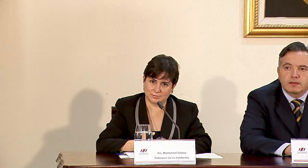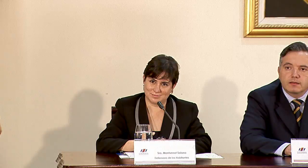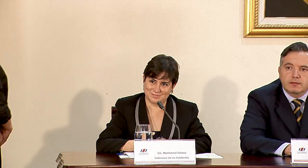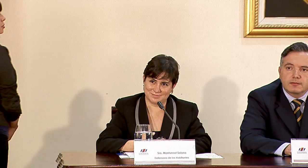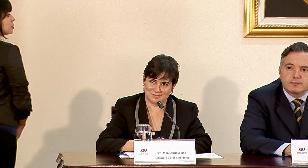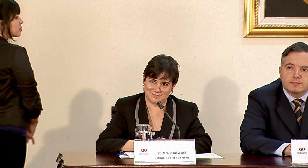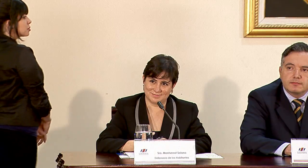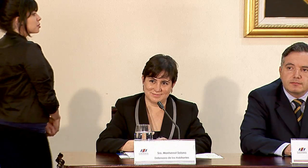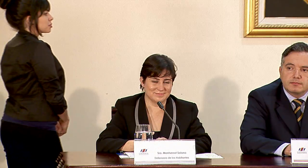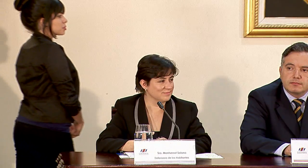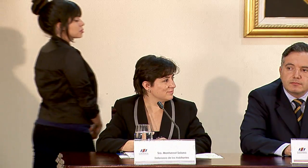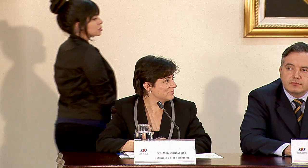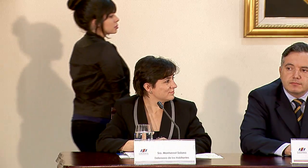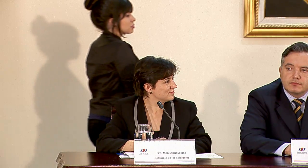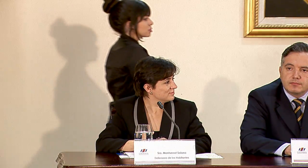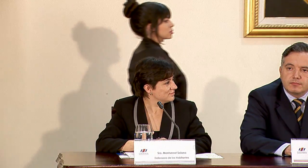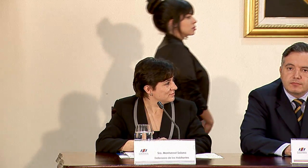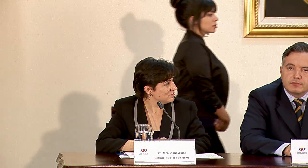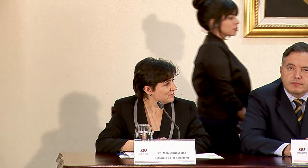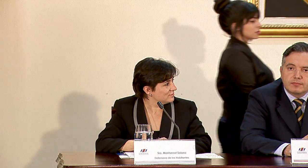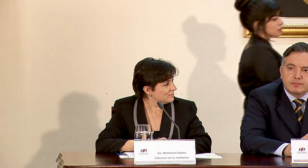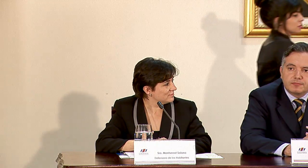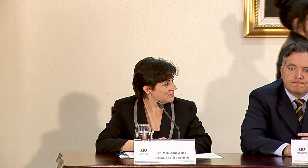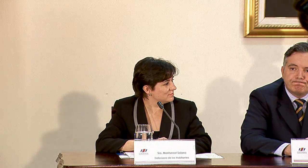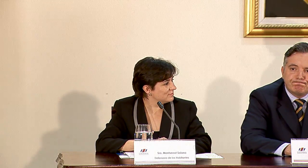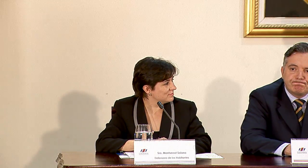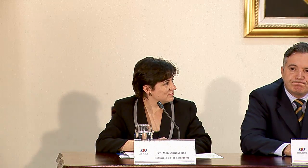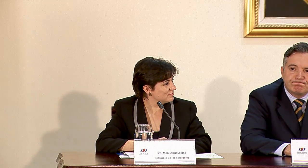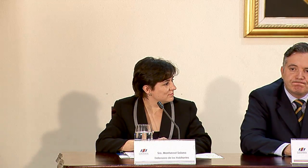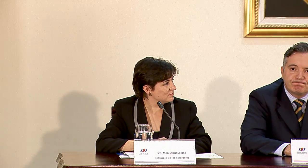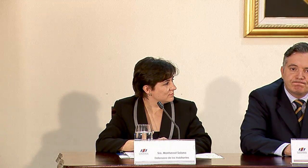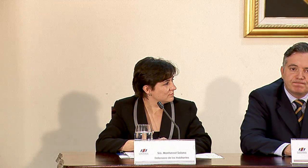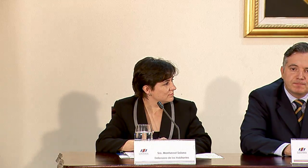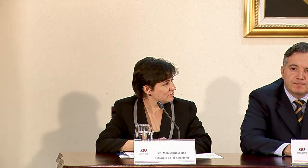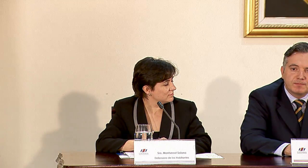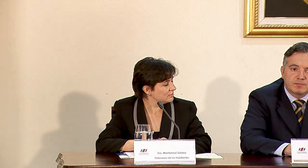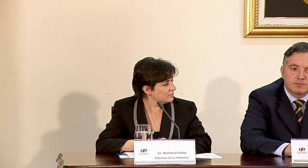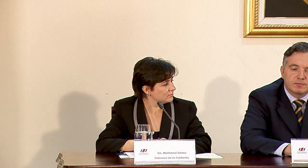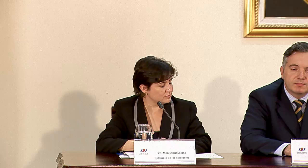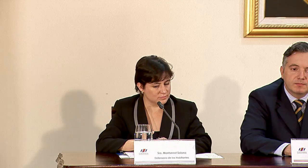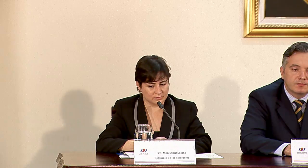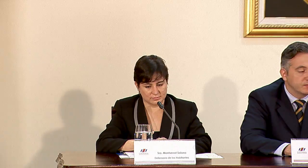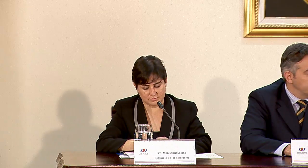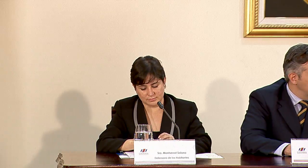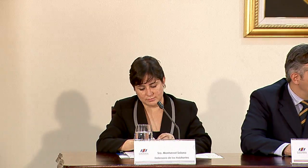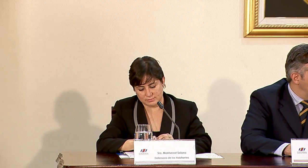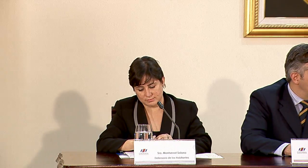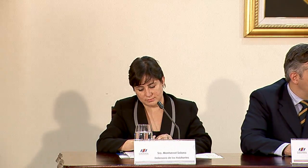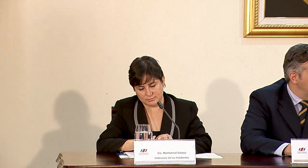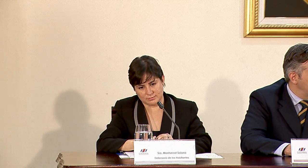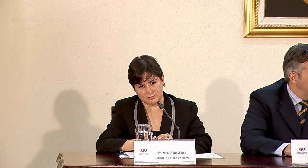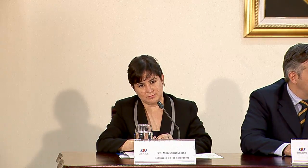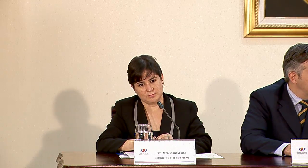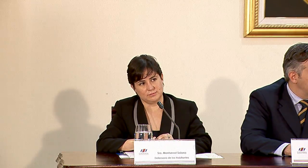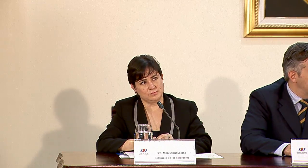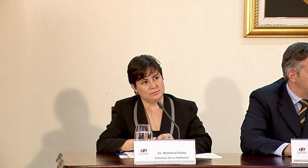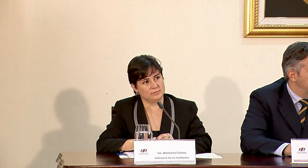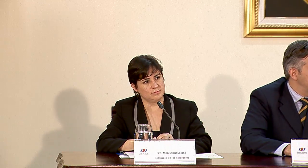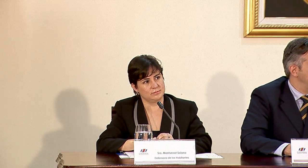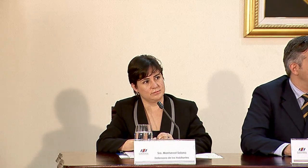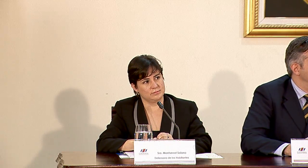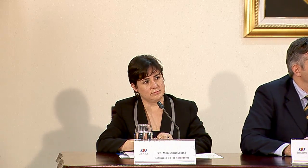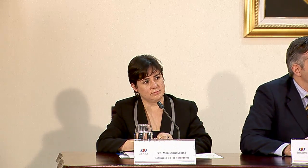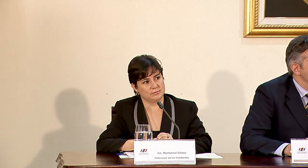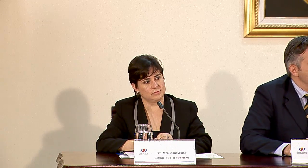doña Carmen, si gusta, iniciamos con don Carlos Alvarado, Ministro de Desarrollo Humano e Inclusión Social. Muchas gracias. Estas